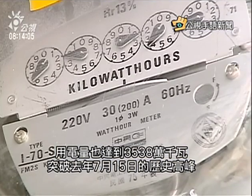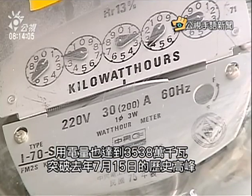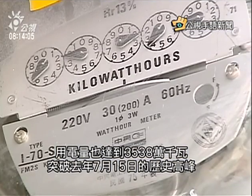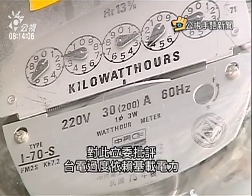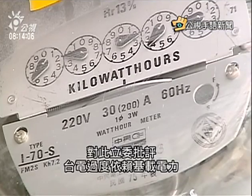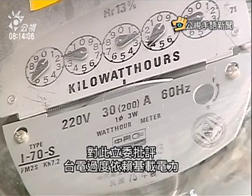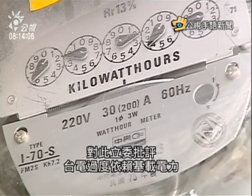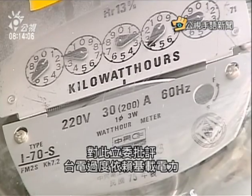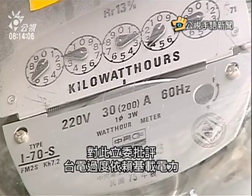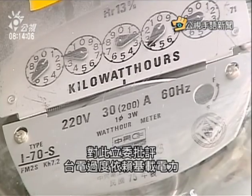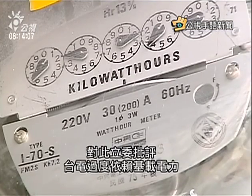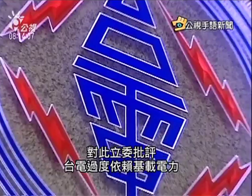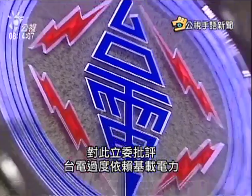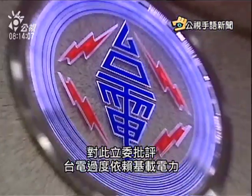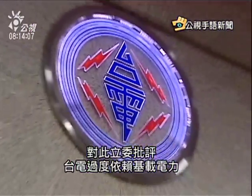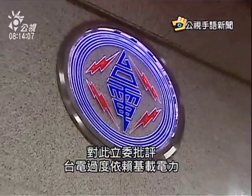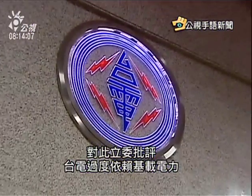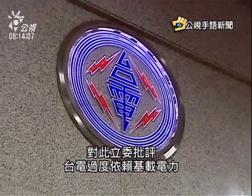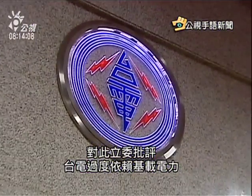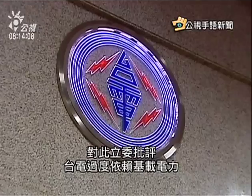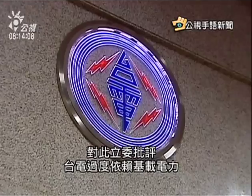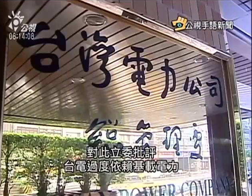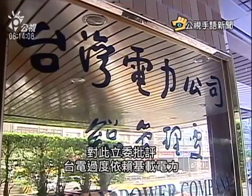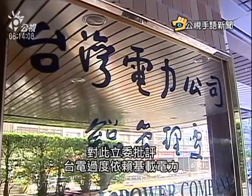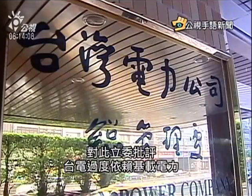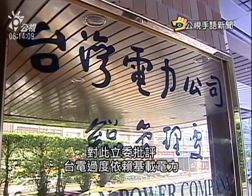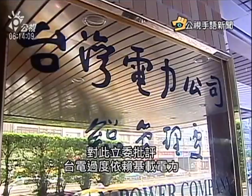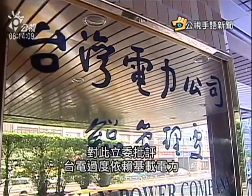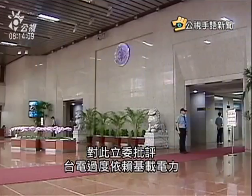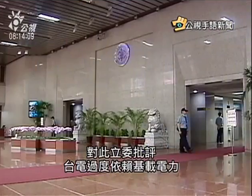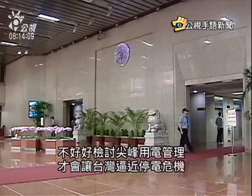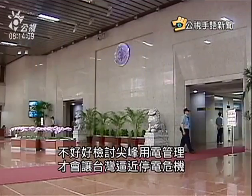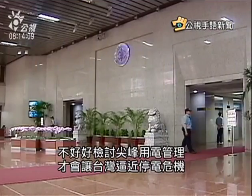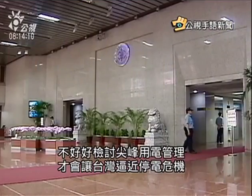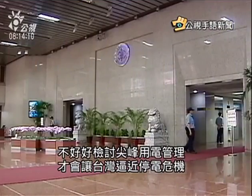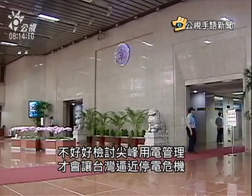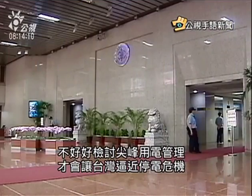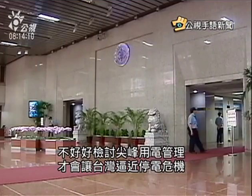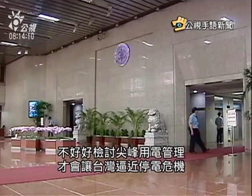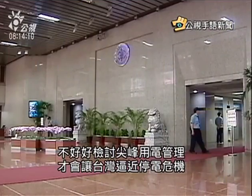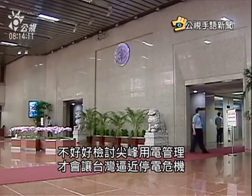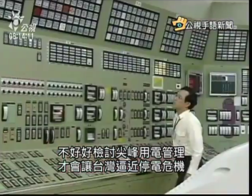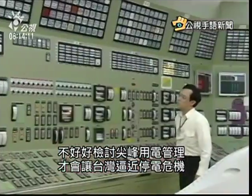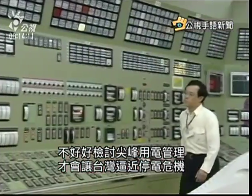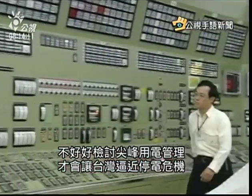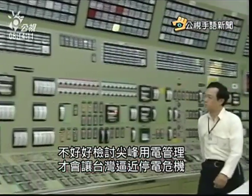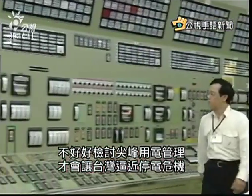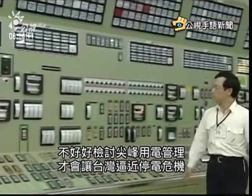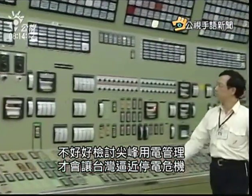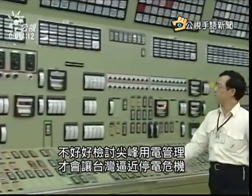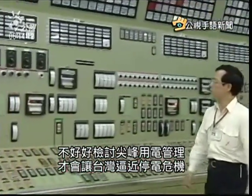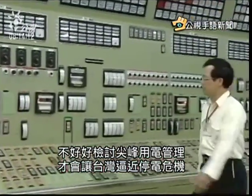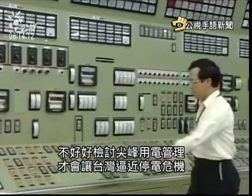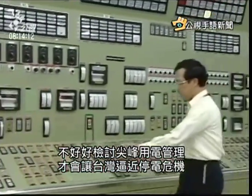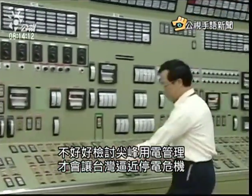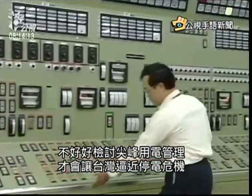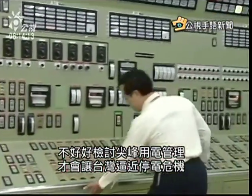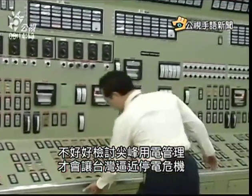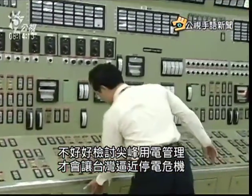对此，立委批评台电过度依赖机载电力，不好好检讨尖峰用电管理，才会让台湾逼近停电危